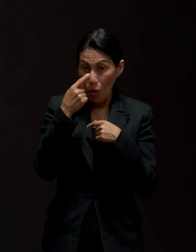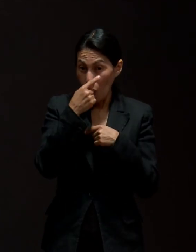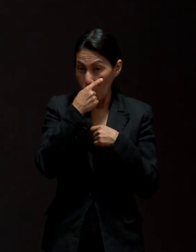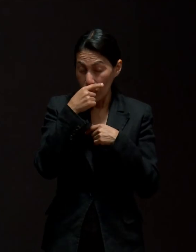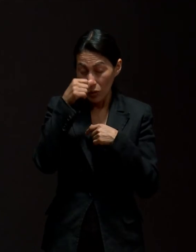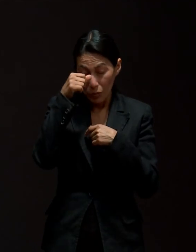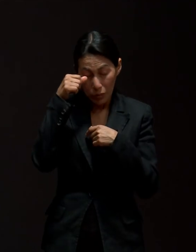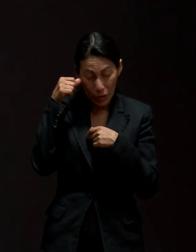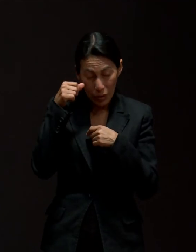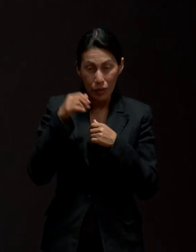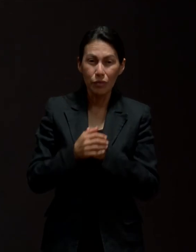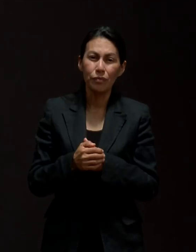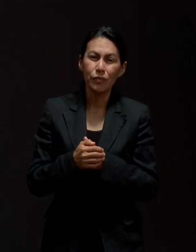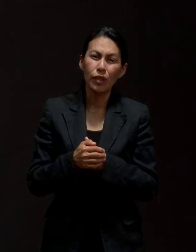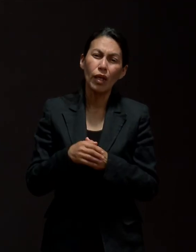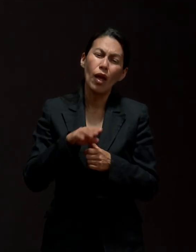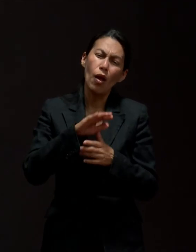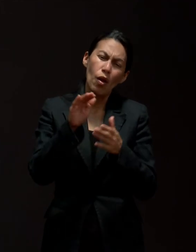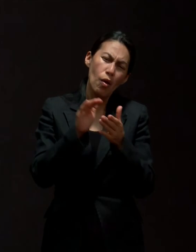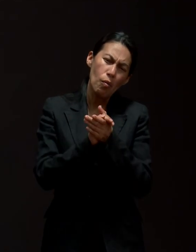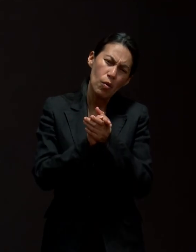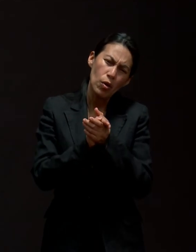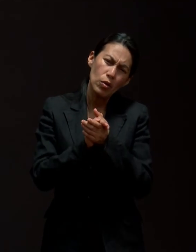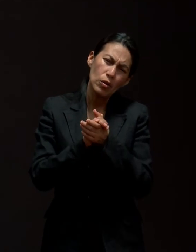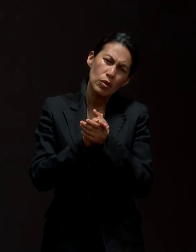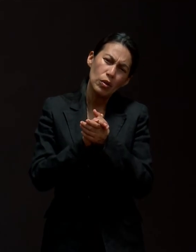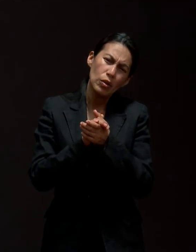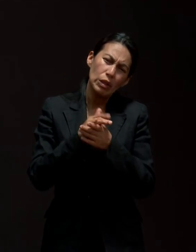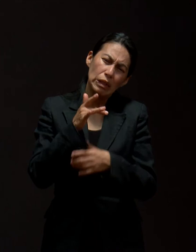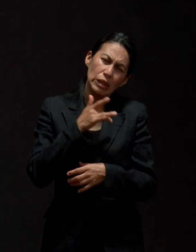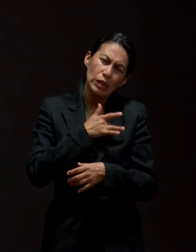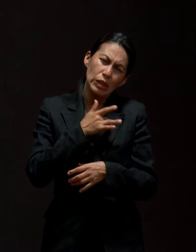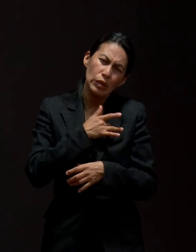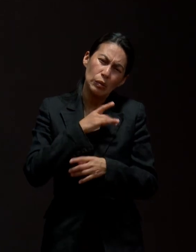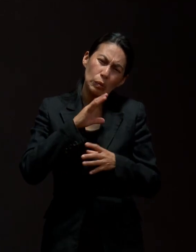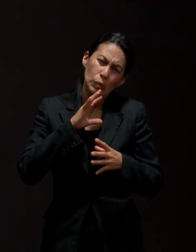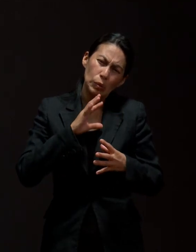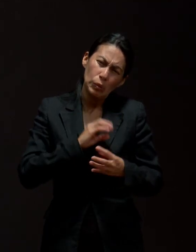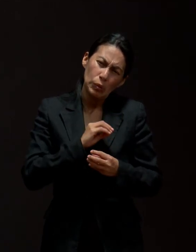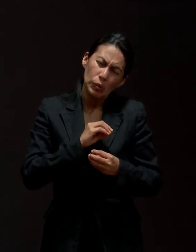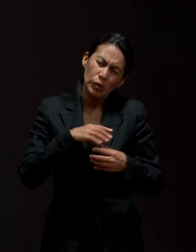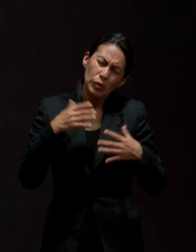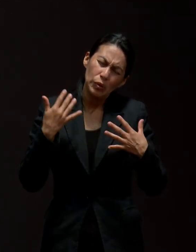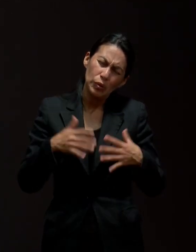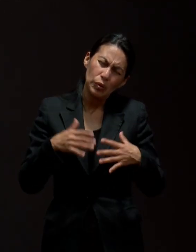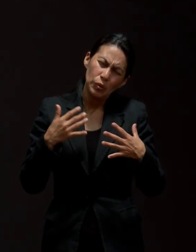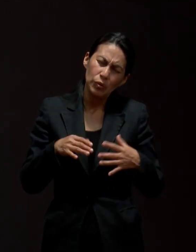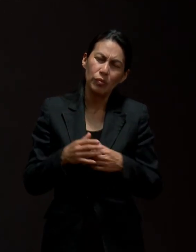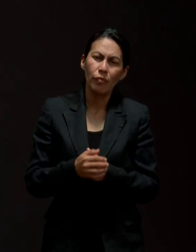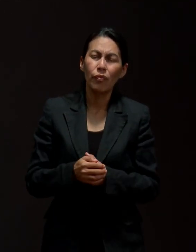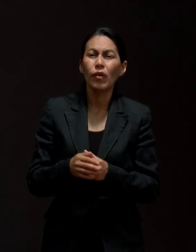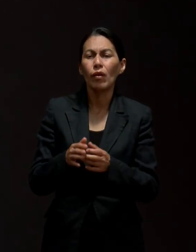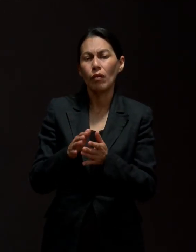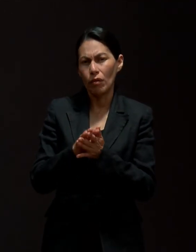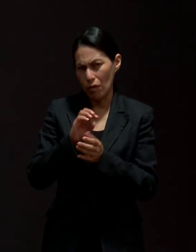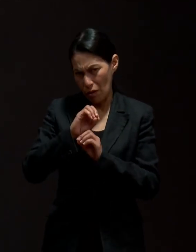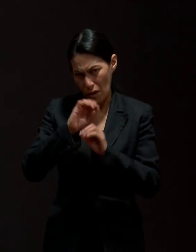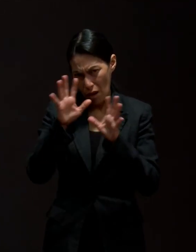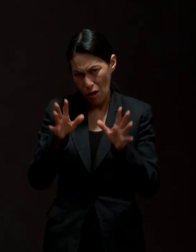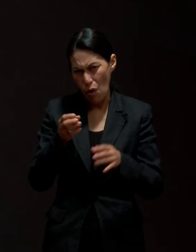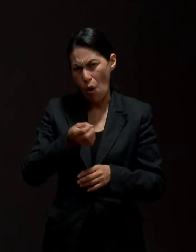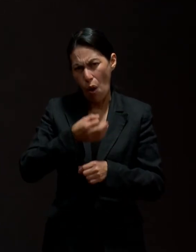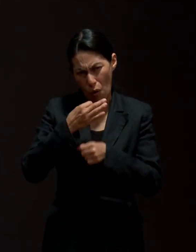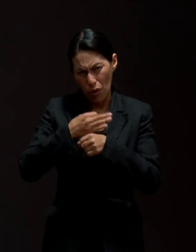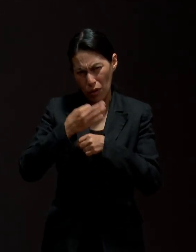infarto. Así que vamos a orar, Magda, ahora y continuaremos orando durante la semana.